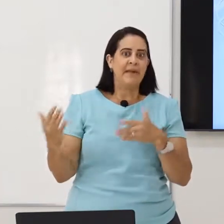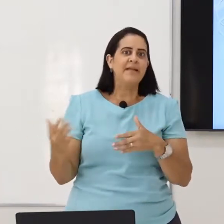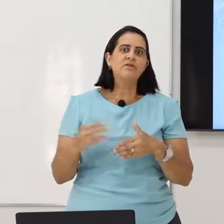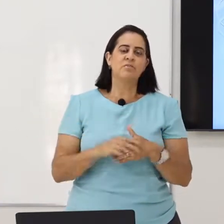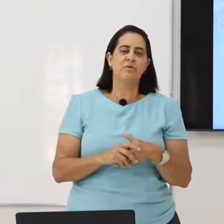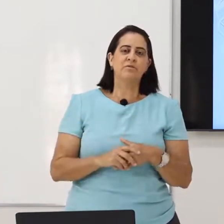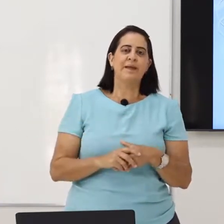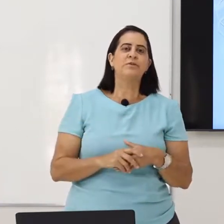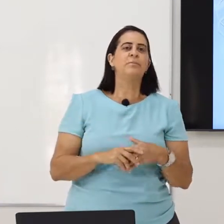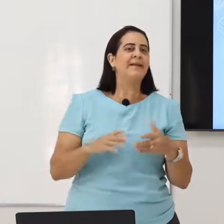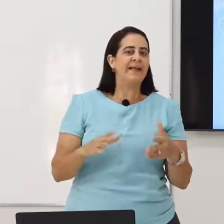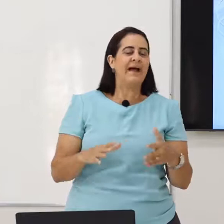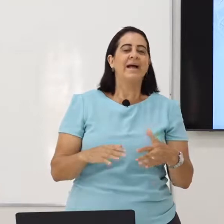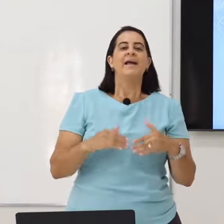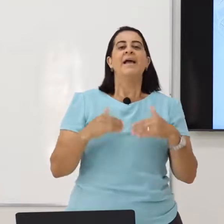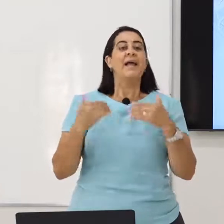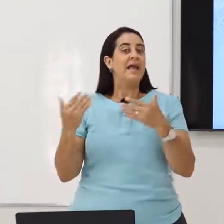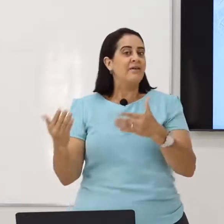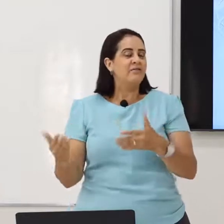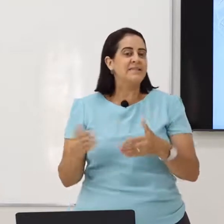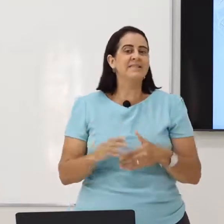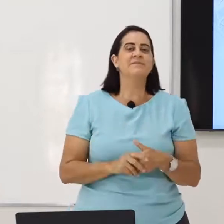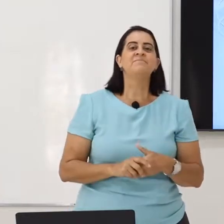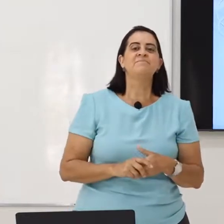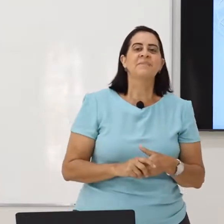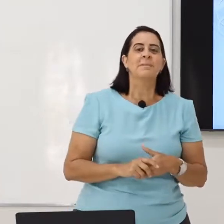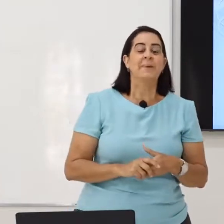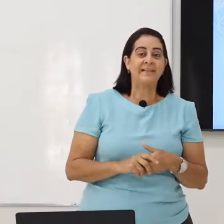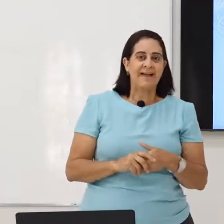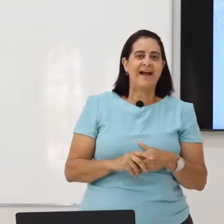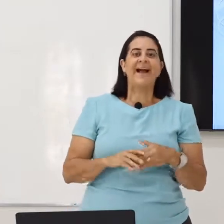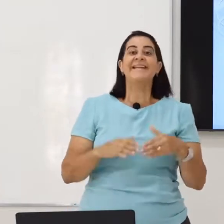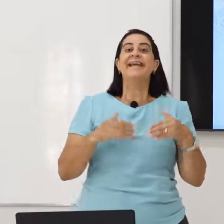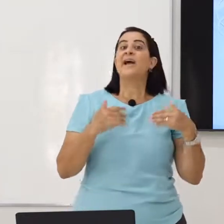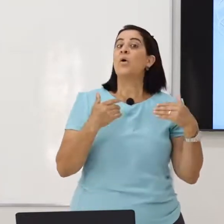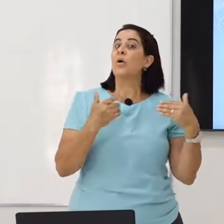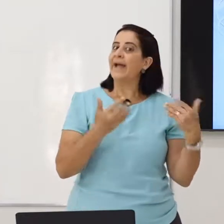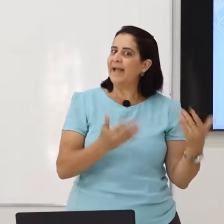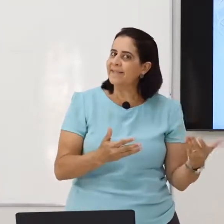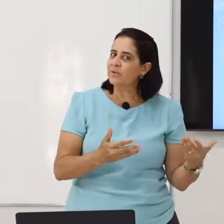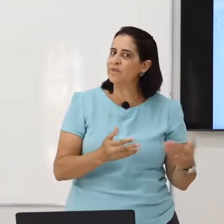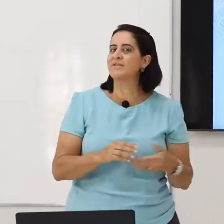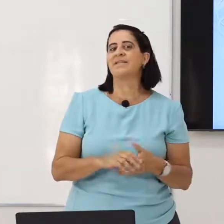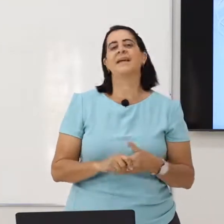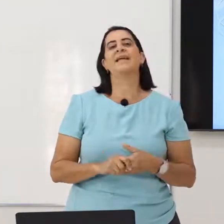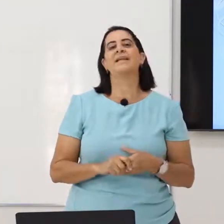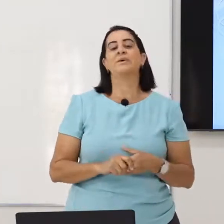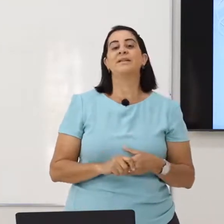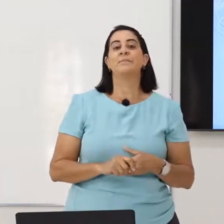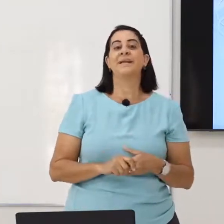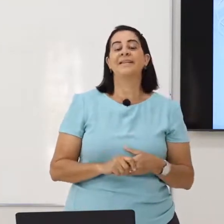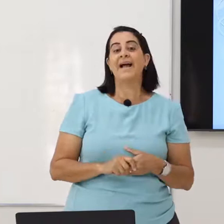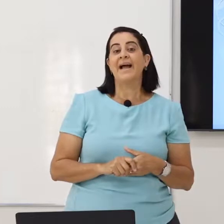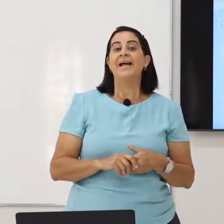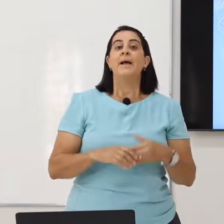Depende do movimento para dar ênfase, para dar a ideia correta do que você está querendo interpretar, para